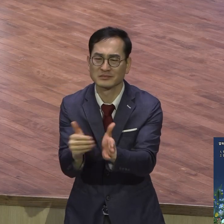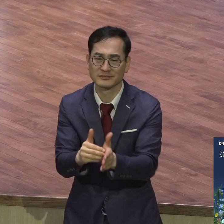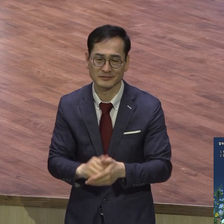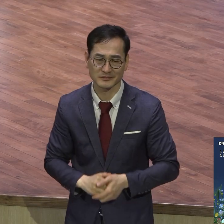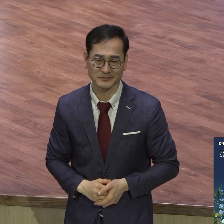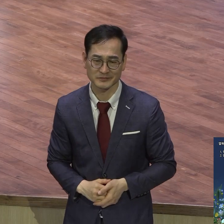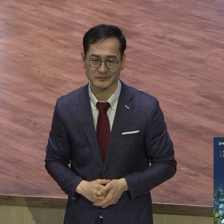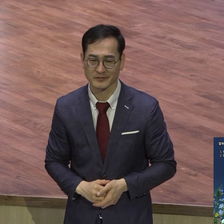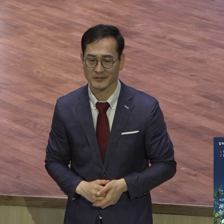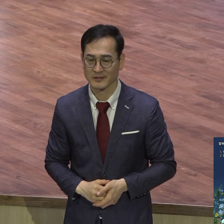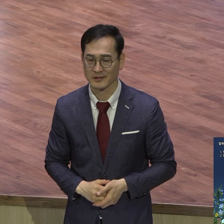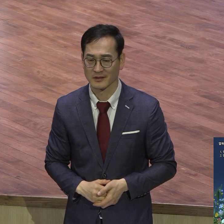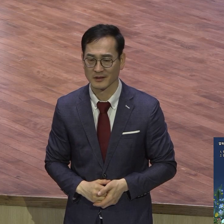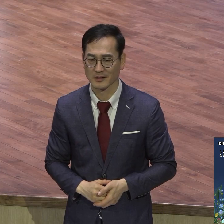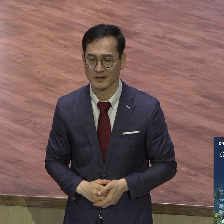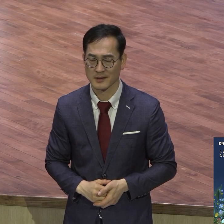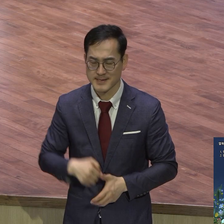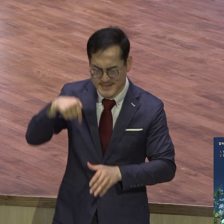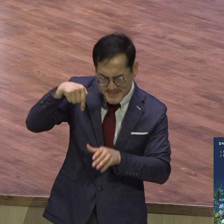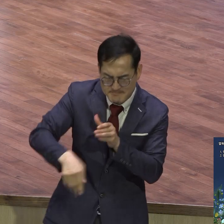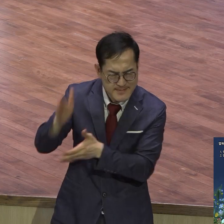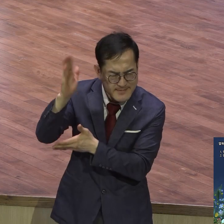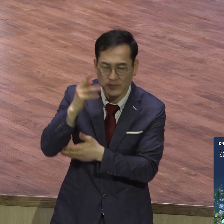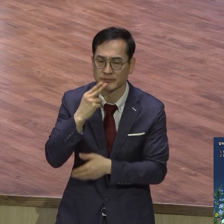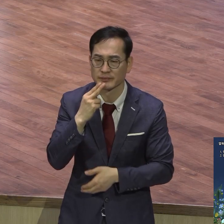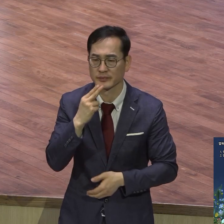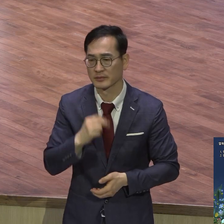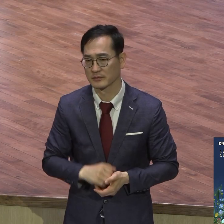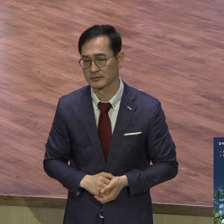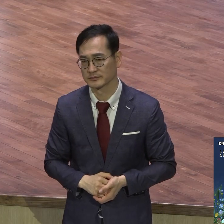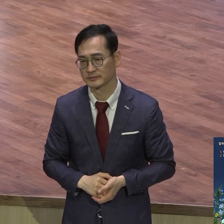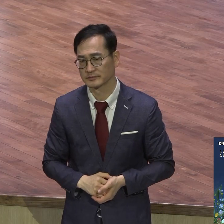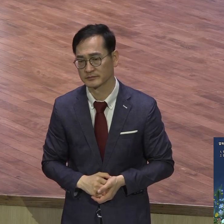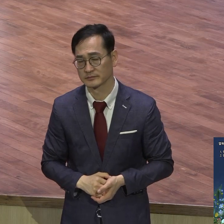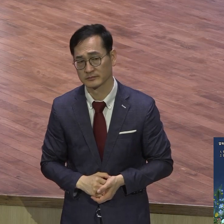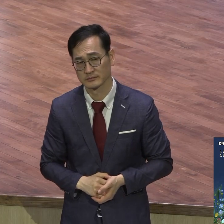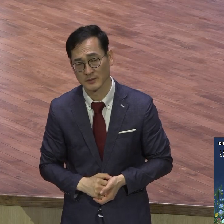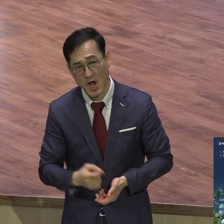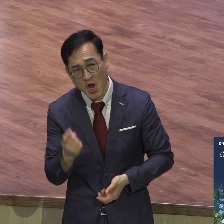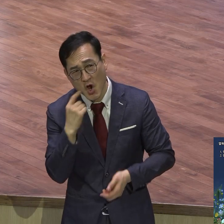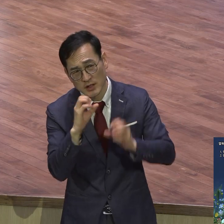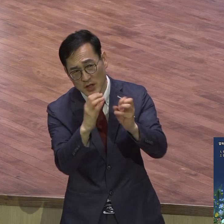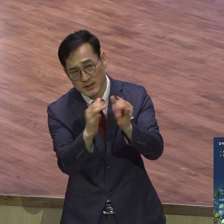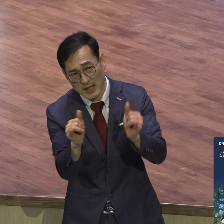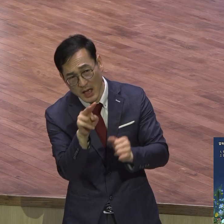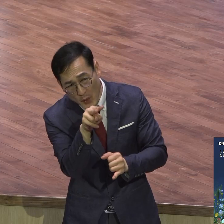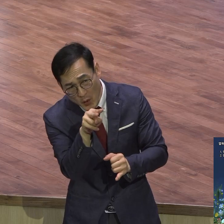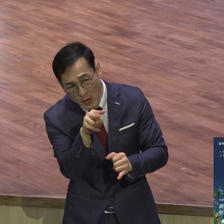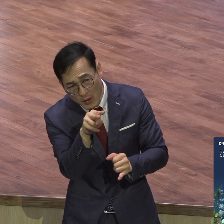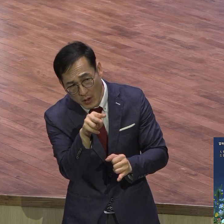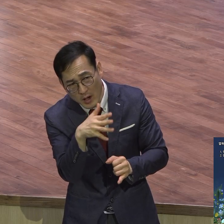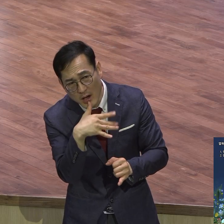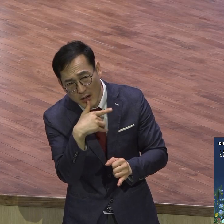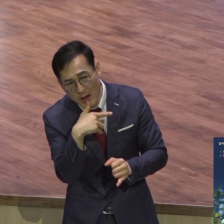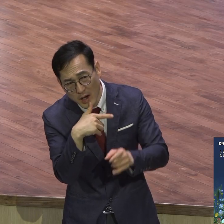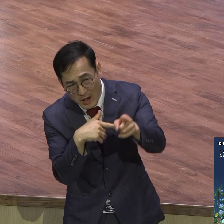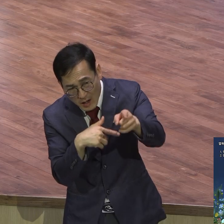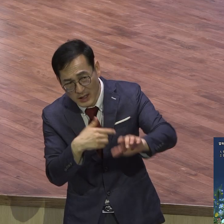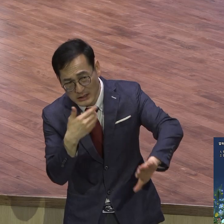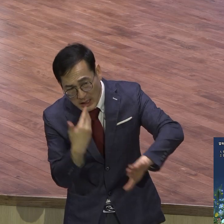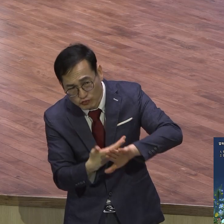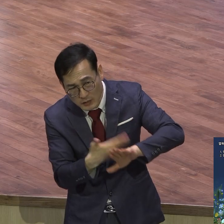이런 거짓 선지자들의 모습을 우리는요 반면 교사로 삼아야 된다. 무엇보다도 중요한 본질이